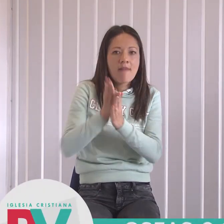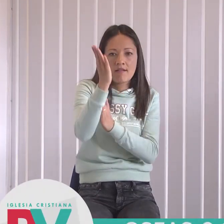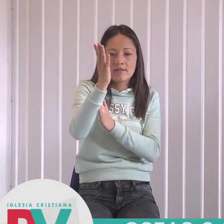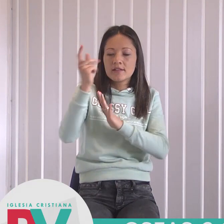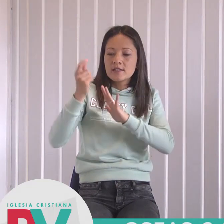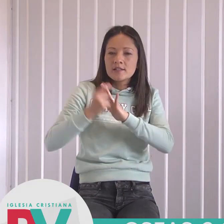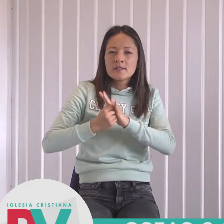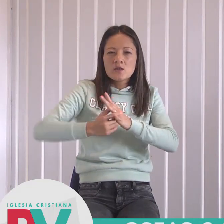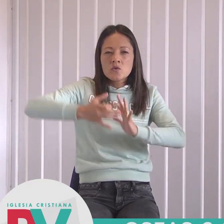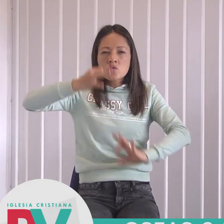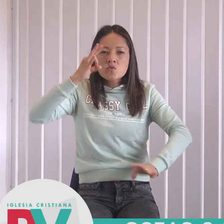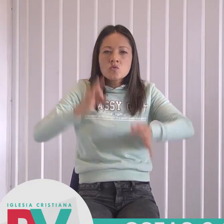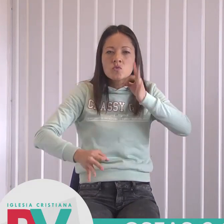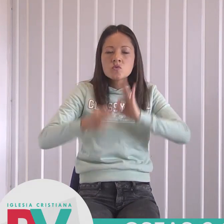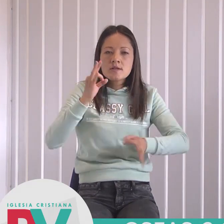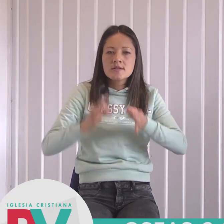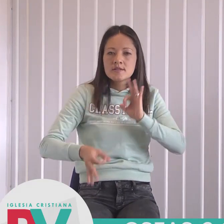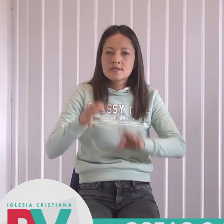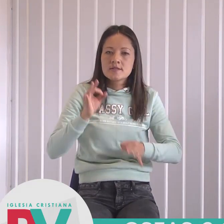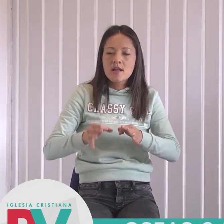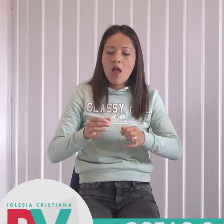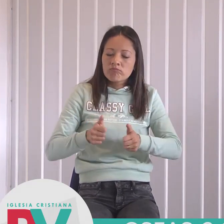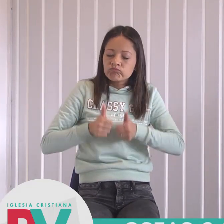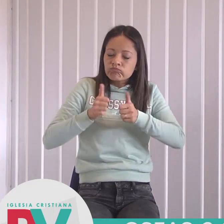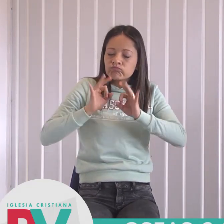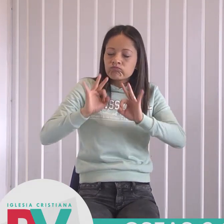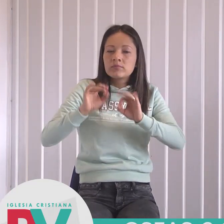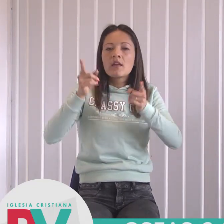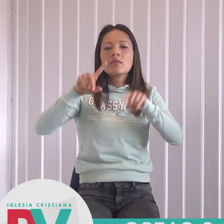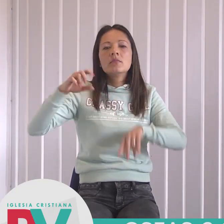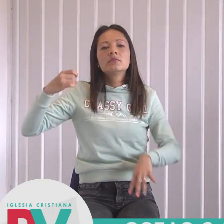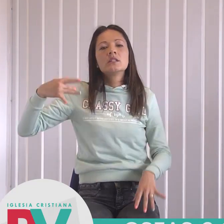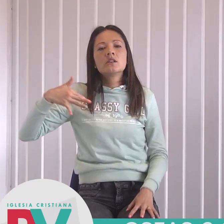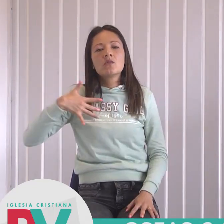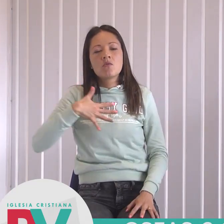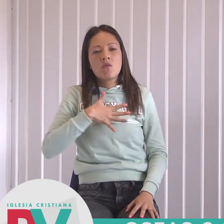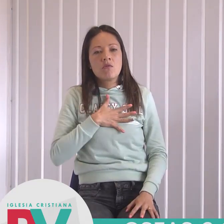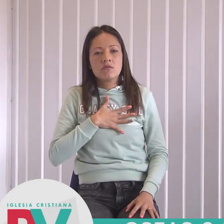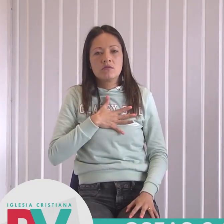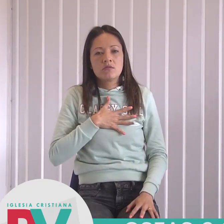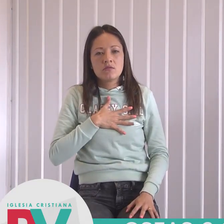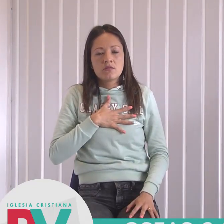en justicia, juicio, benignidad y misericordia.